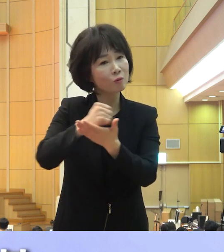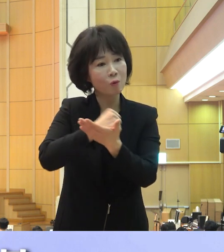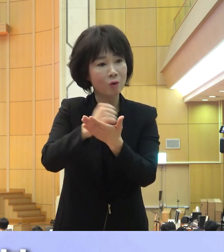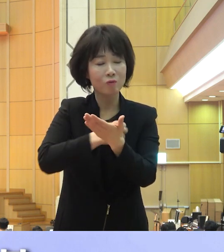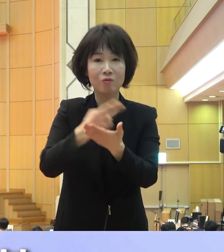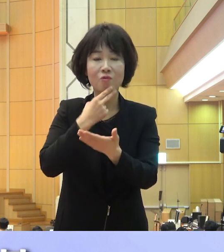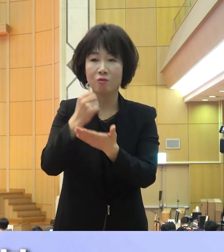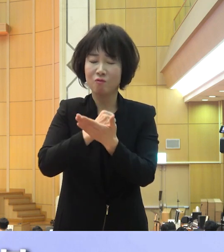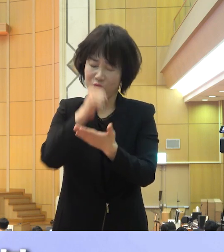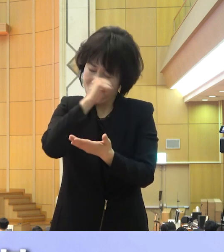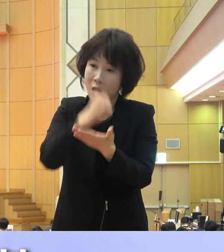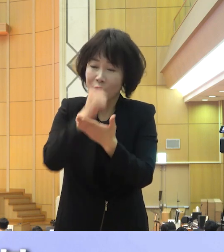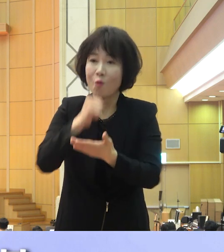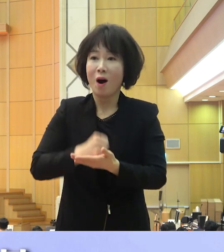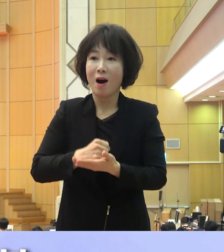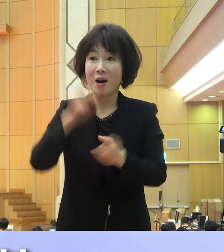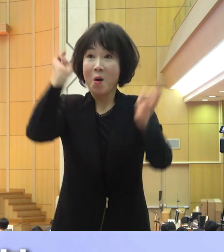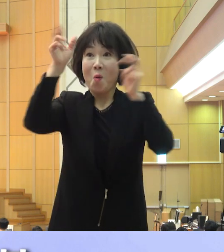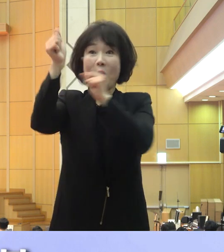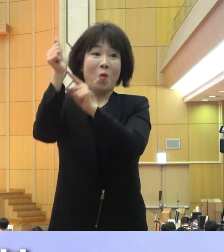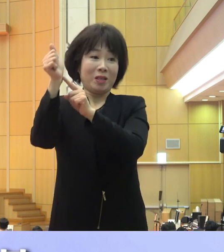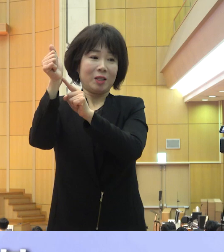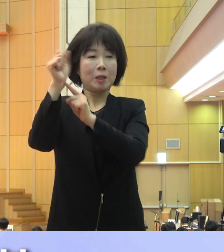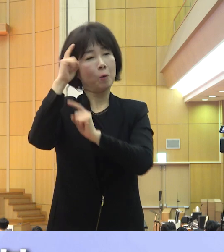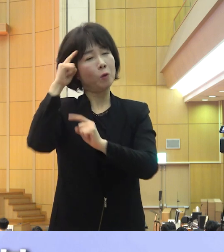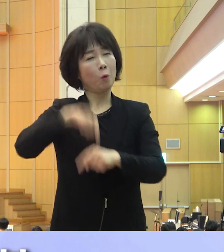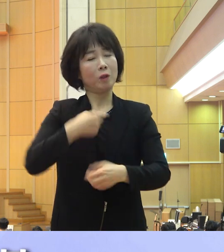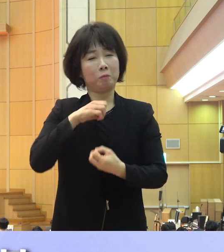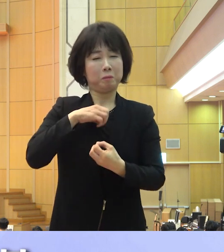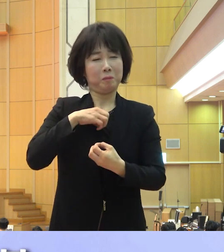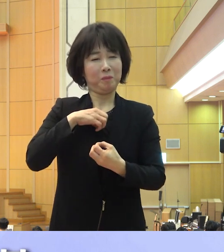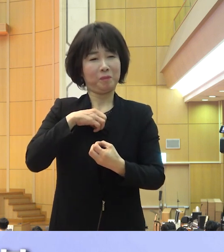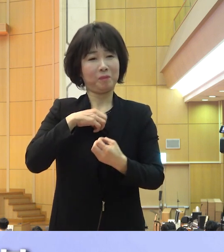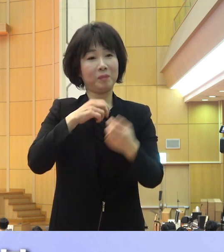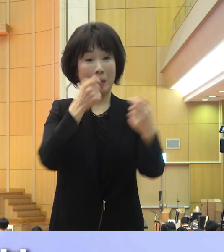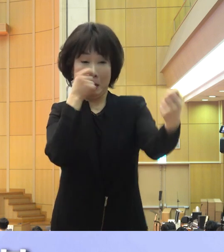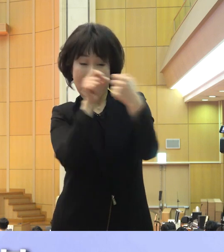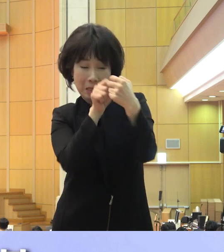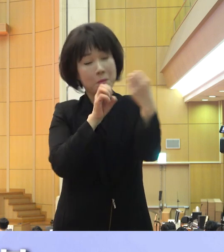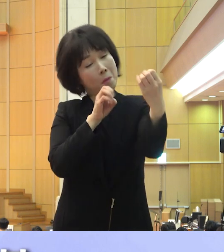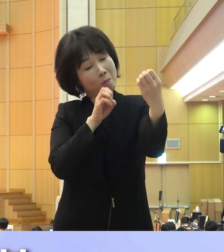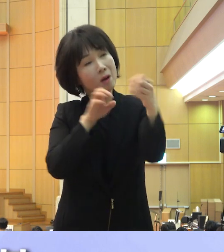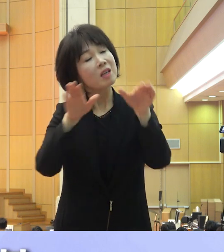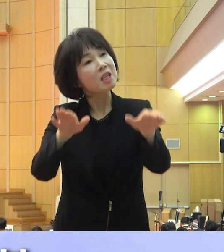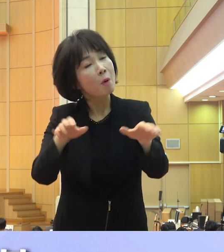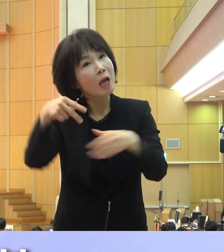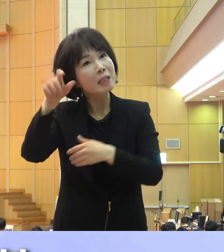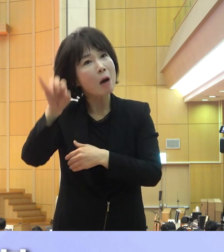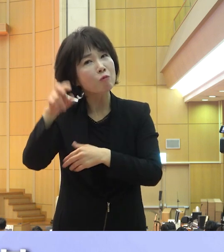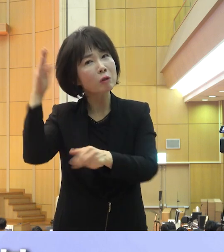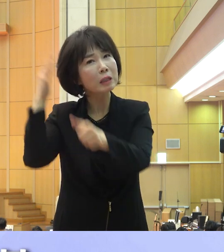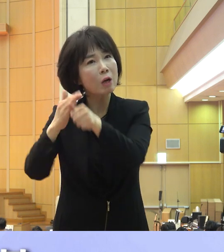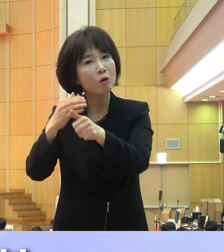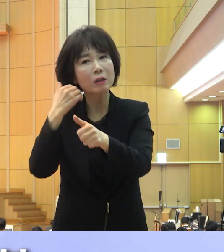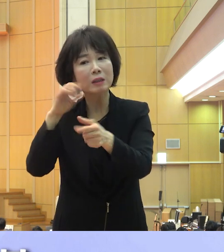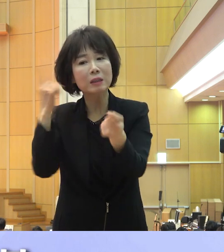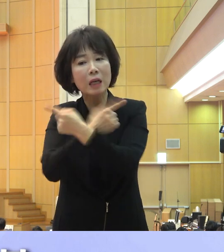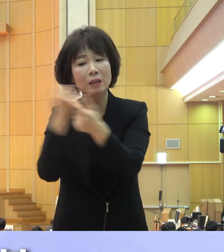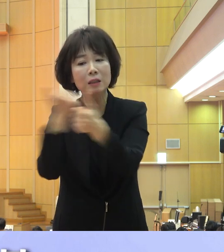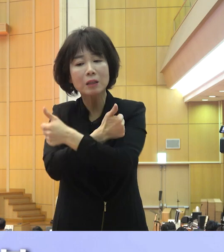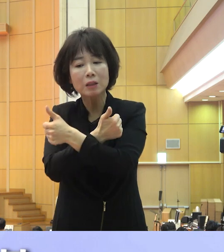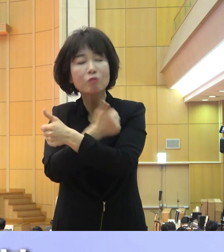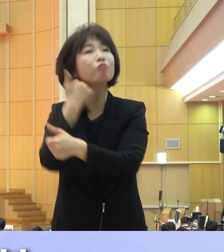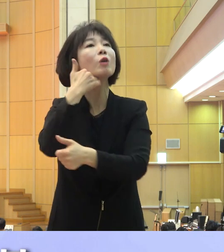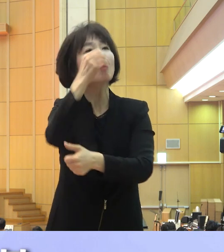이번에 상무를 누굴 올려야 되겠네. 누굴 올리면 좋지? 그런 얘기를 슬쩍슬쩍 한답니다. 그럴 때 아이고 회장님 그분 괜찮은